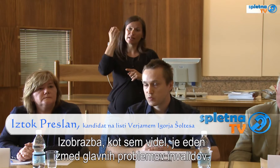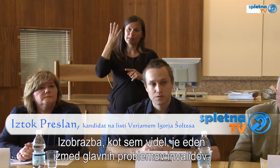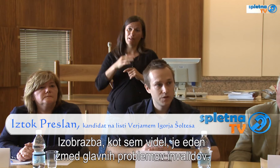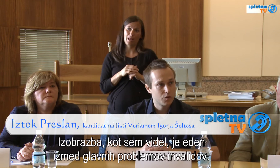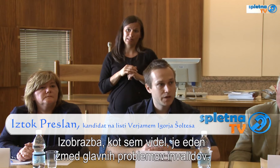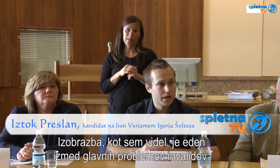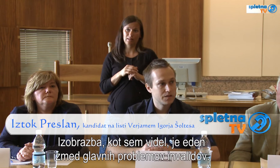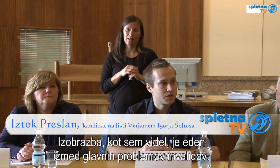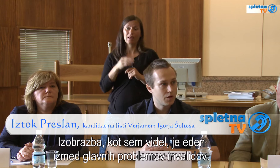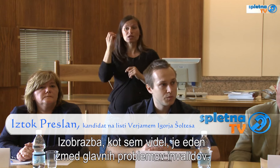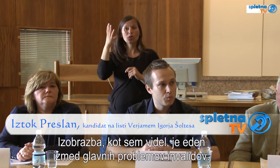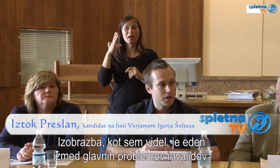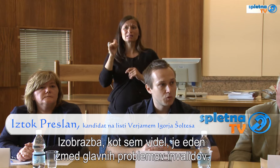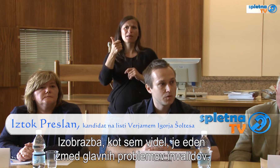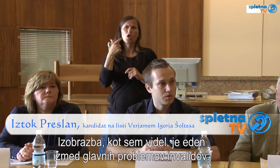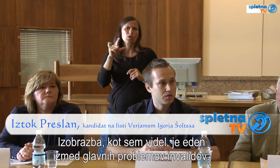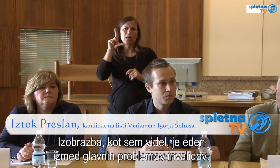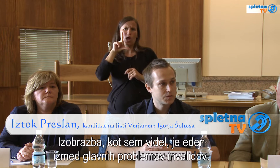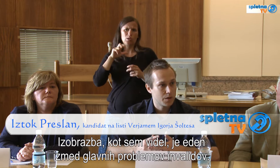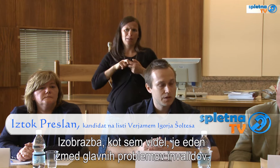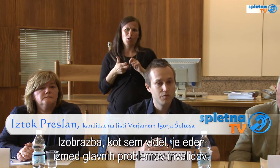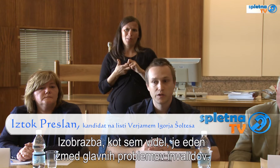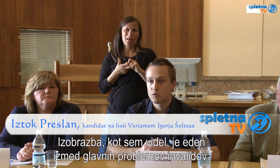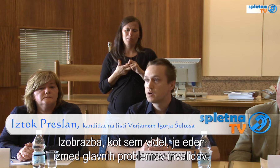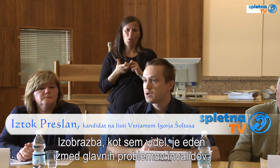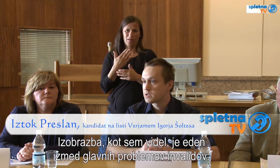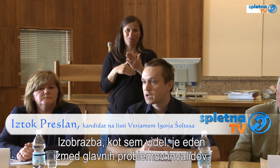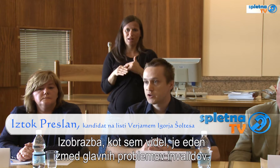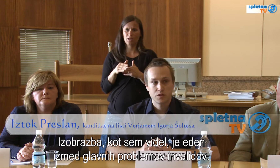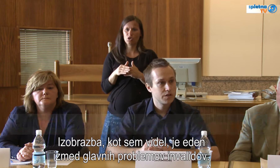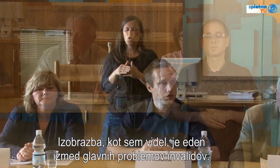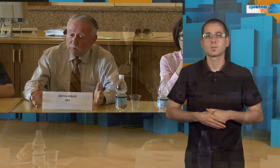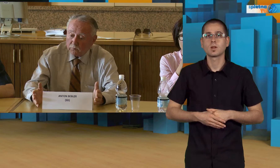Izobrazba, kot sem videl, je eden izmed glavnih problemov samih invalidov.